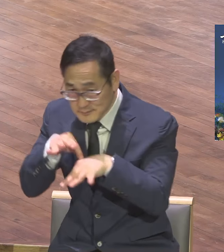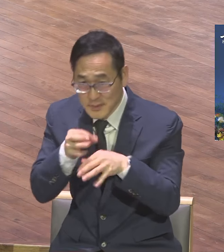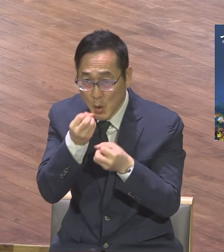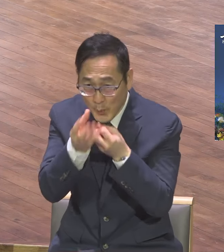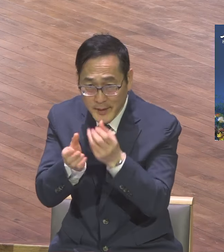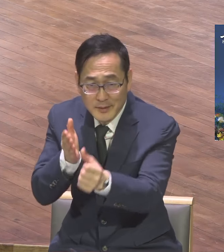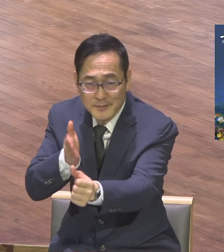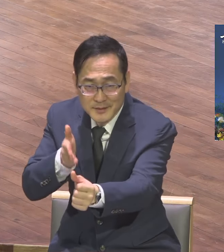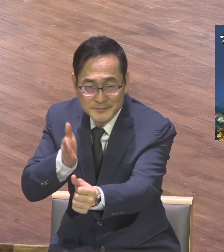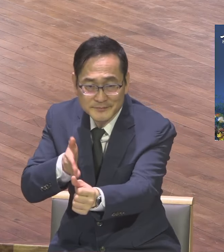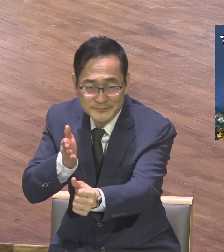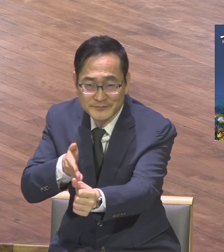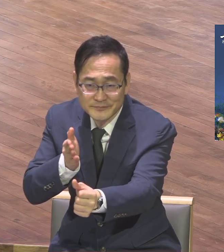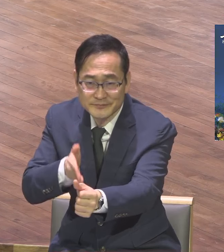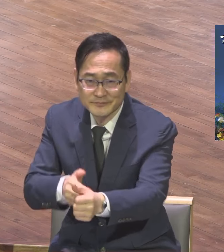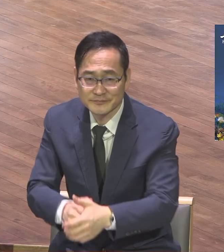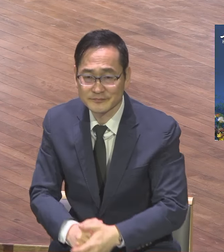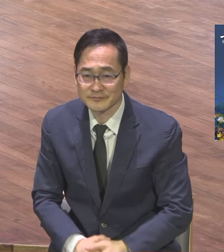바랍니다.